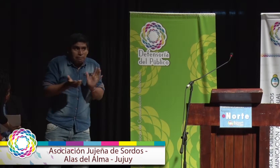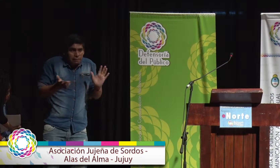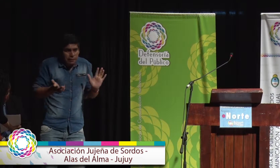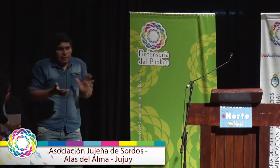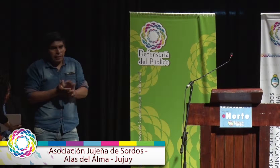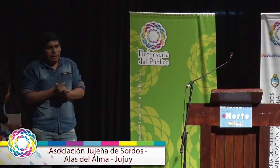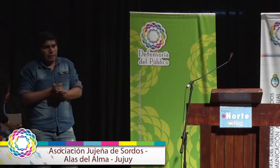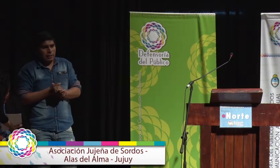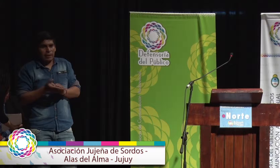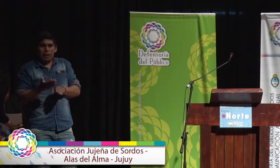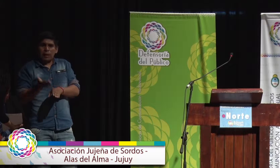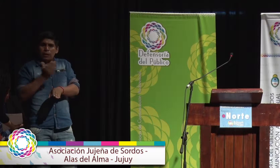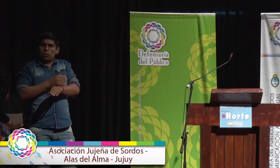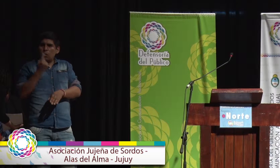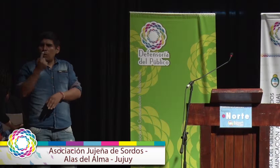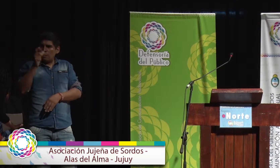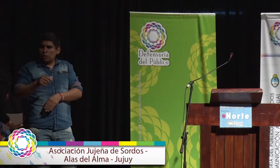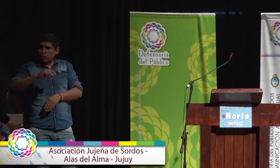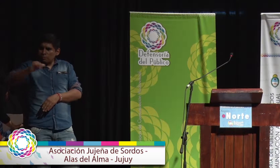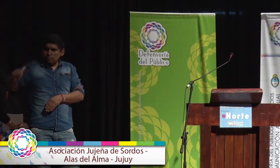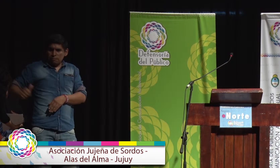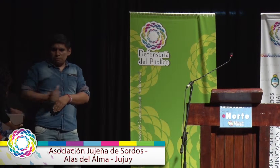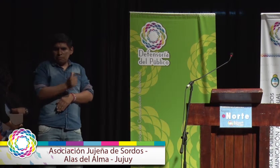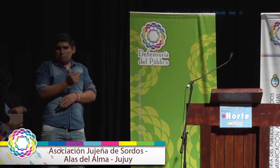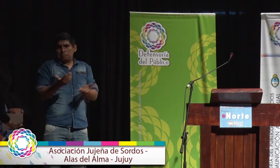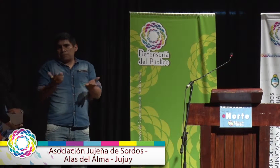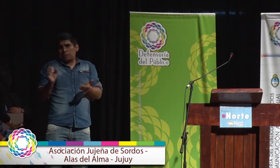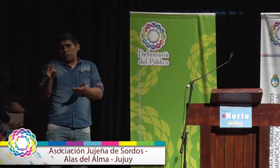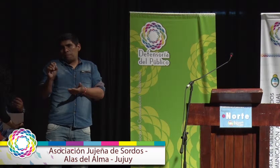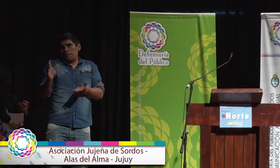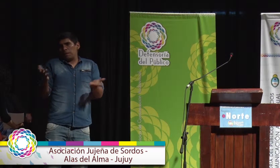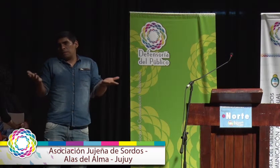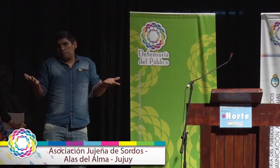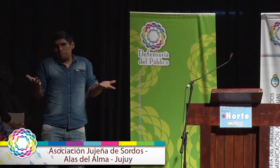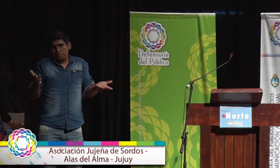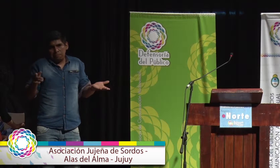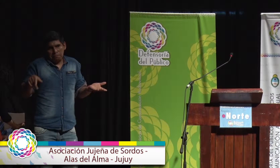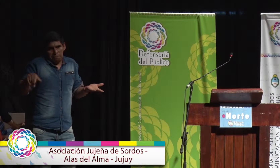necesario explicitar la situación. Pasó una persona